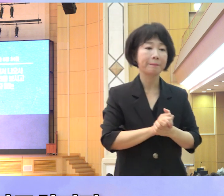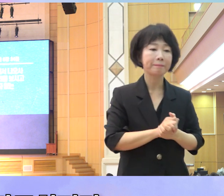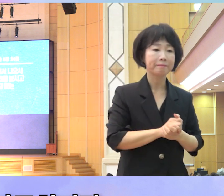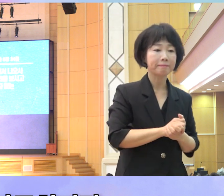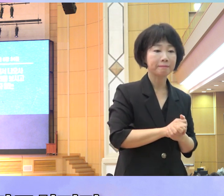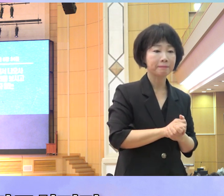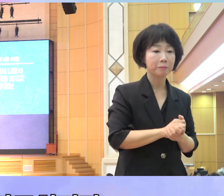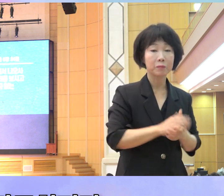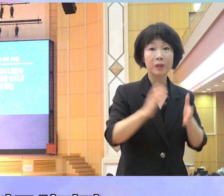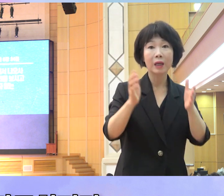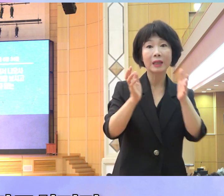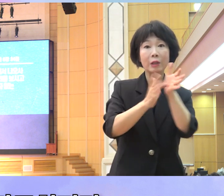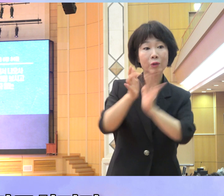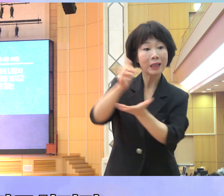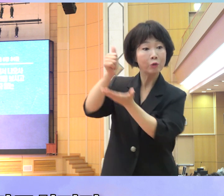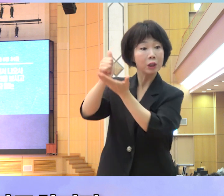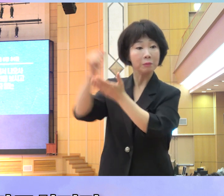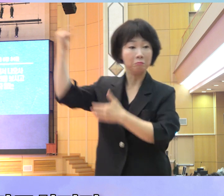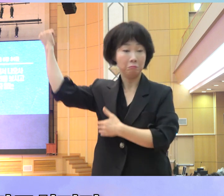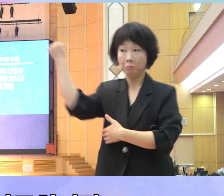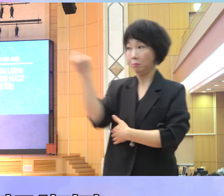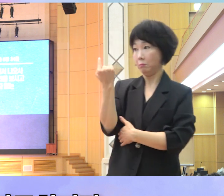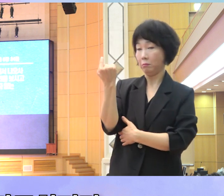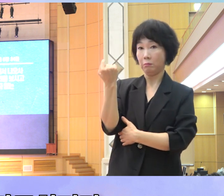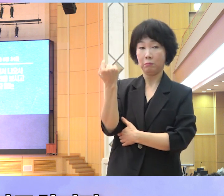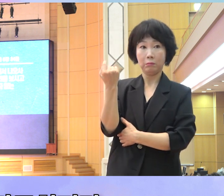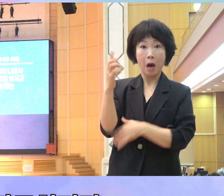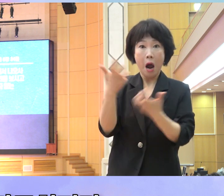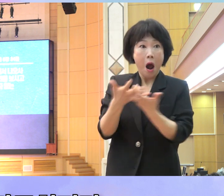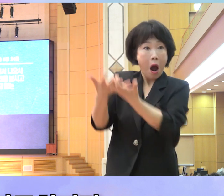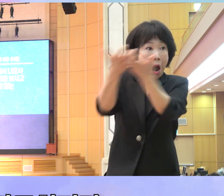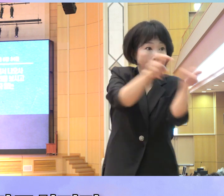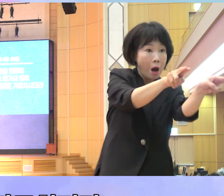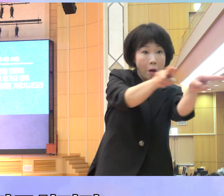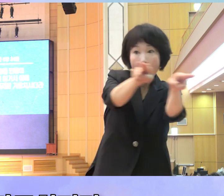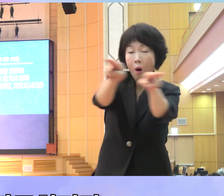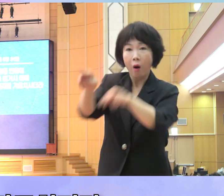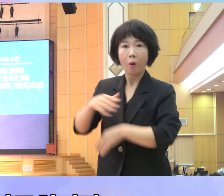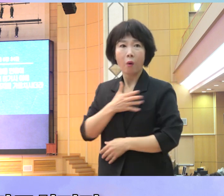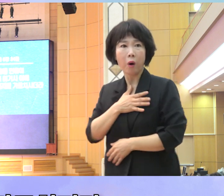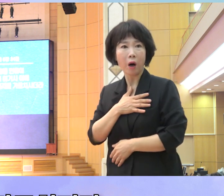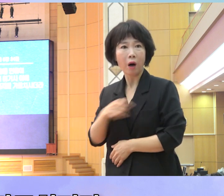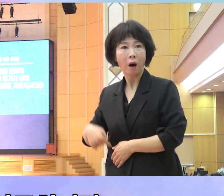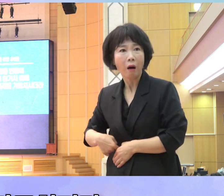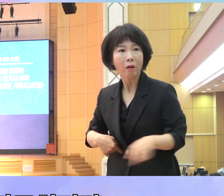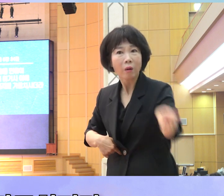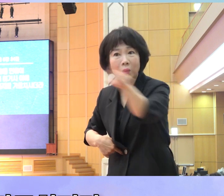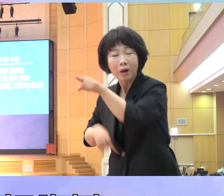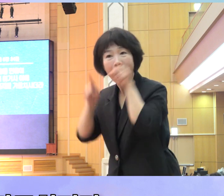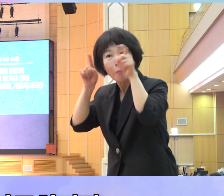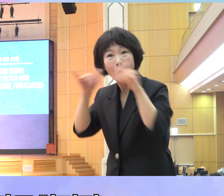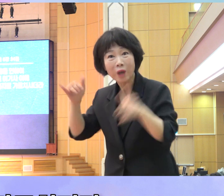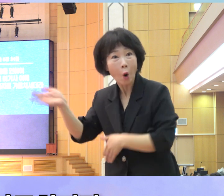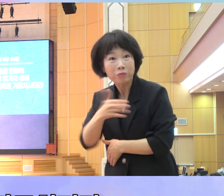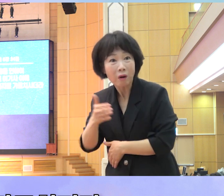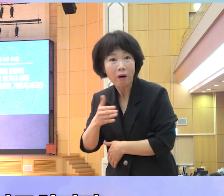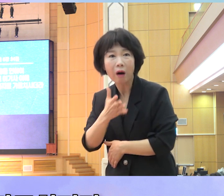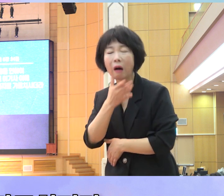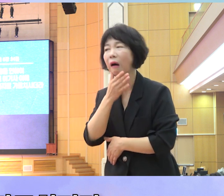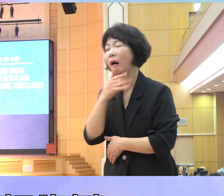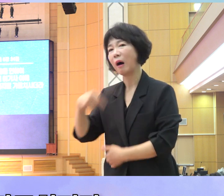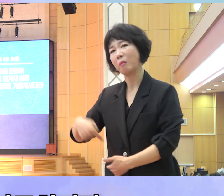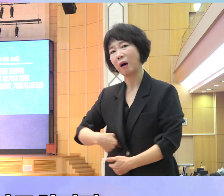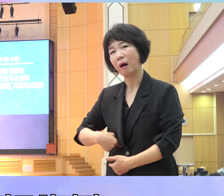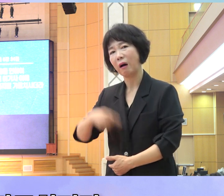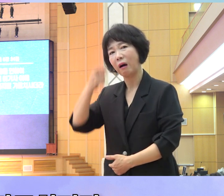봉독하겠습니다. 예수께서 나오사 큰 무리를 보시고 그 목자 없는 양 같음을 인하여 불쌍히 여기사 이에